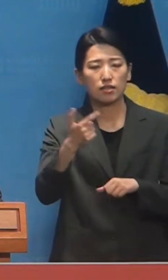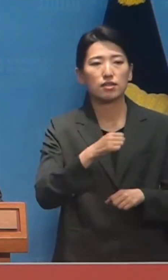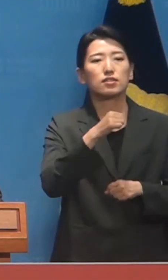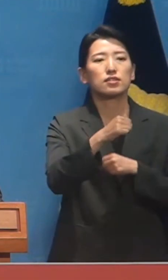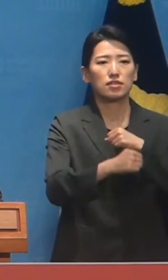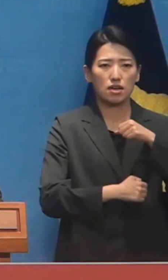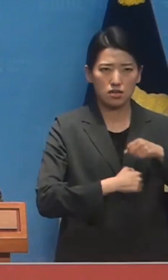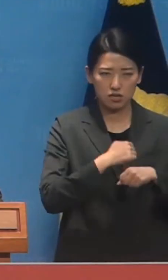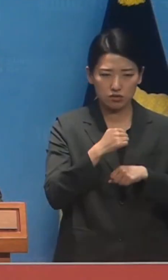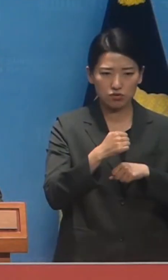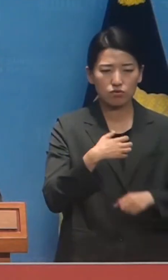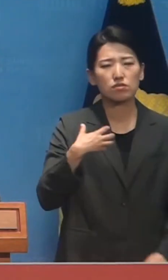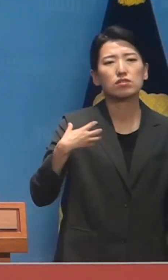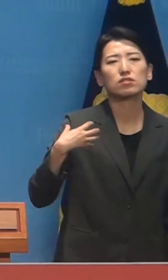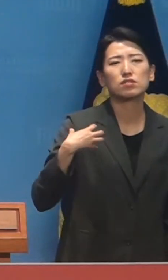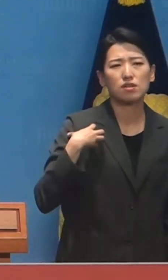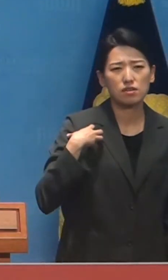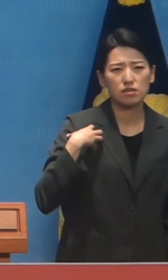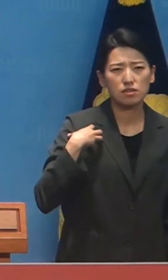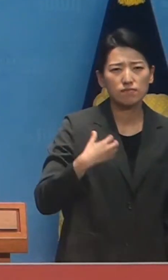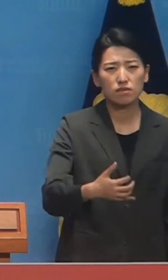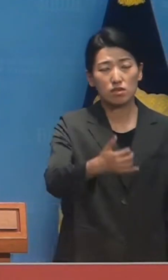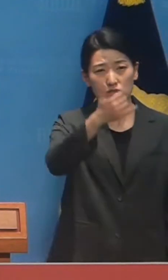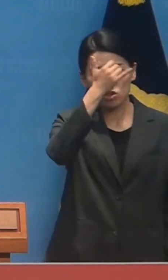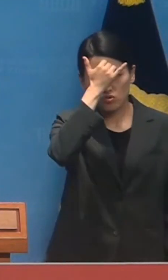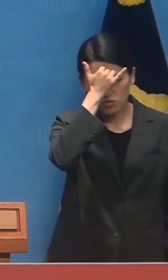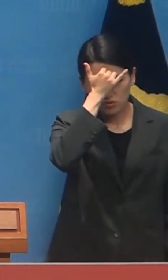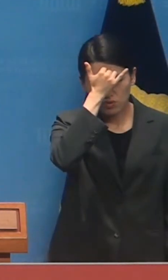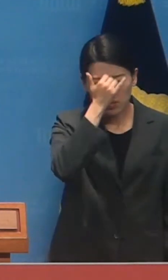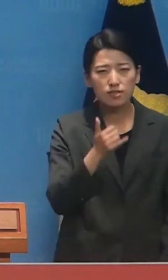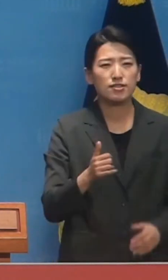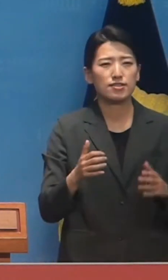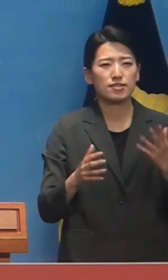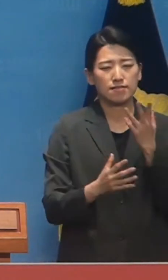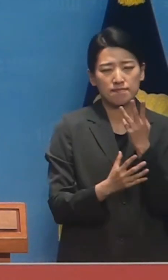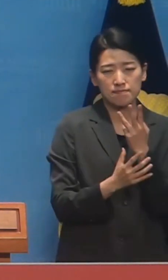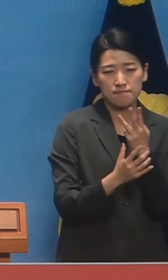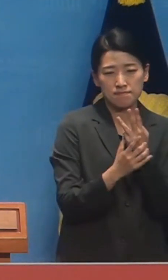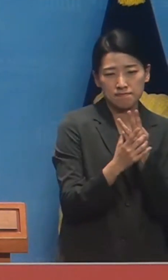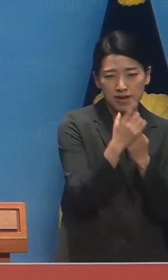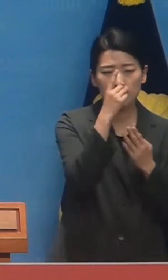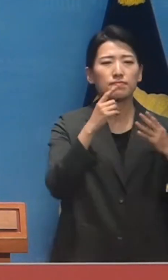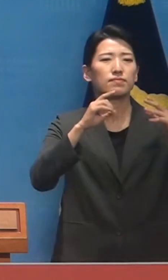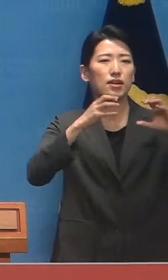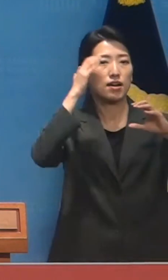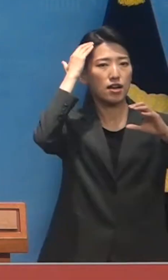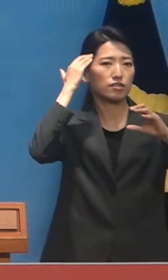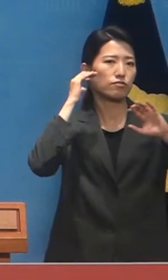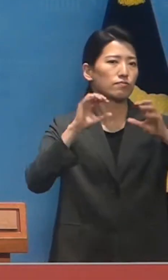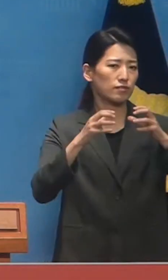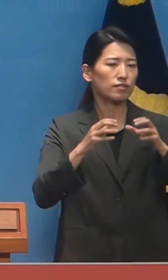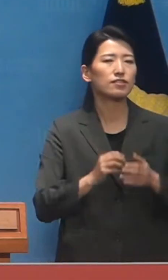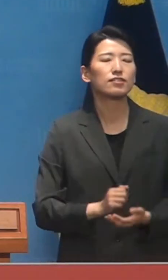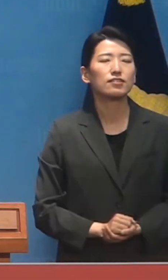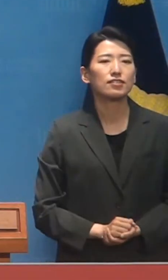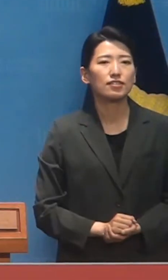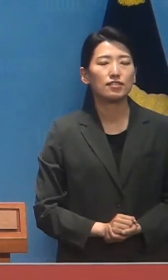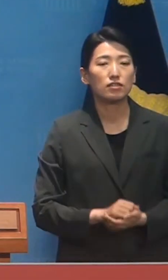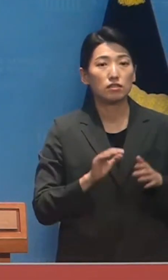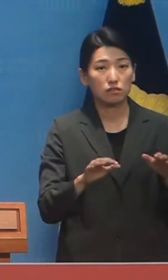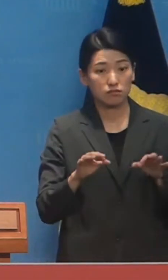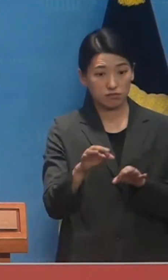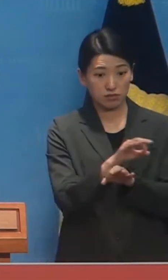책임, 윤리와 공동체 정신 위에 세워진 나라입니다. 지금 우리가 겪는 경제만의